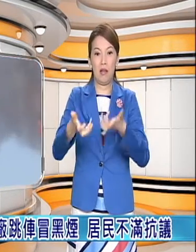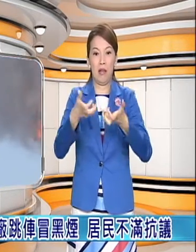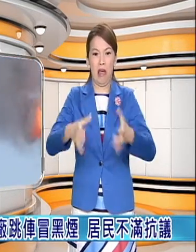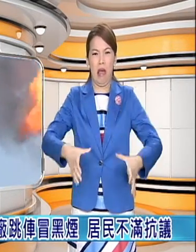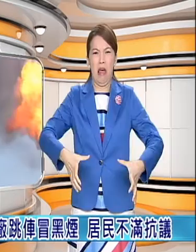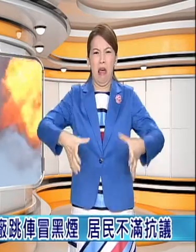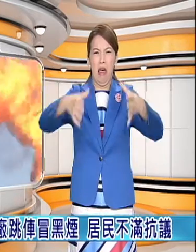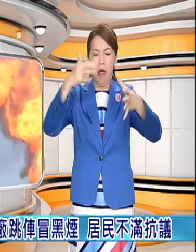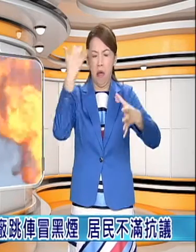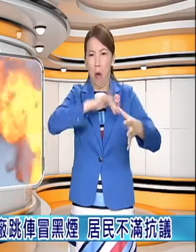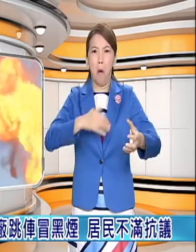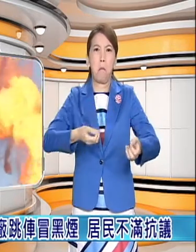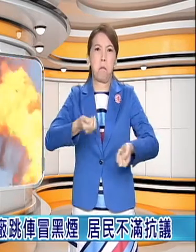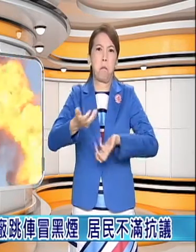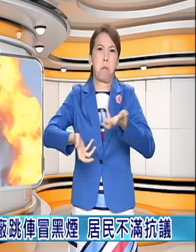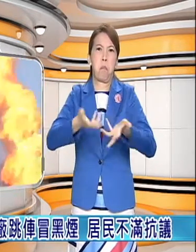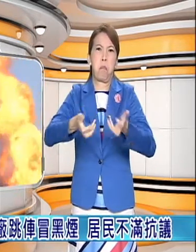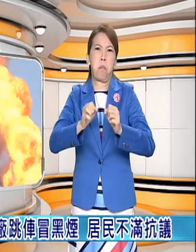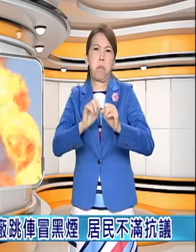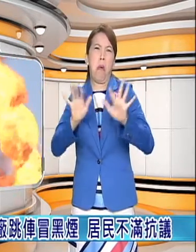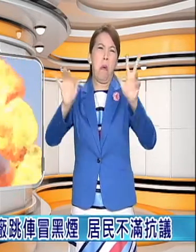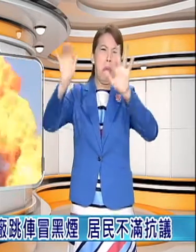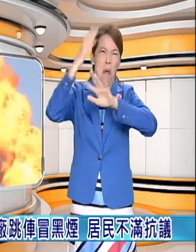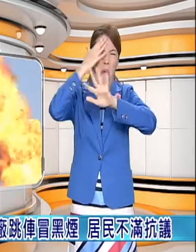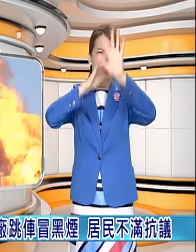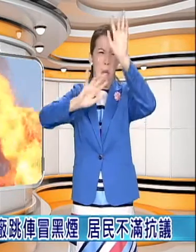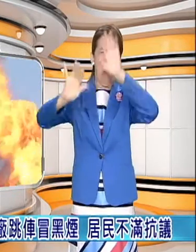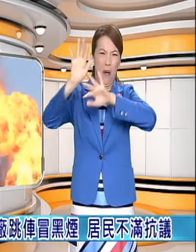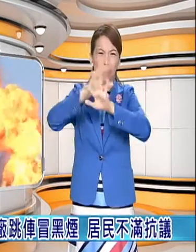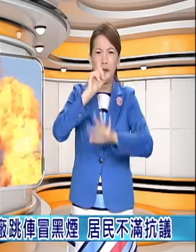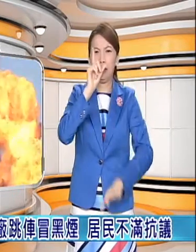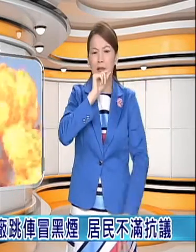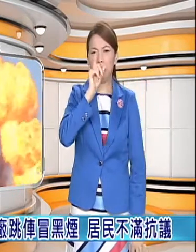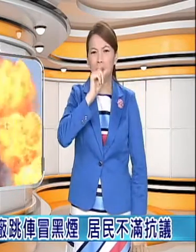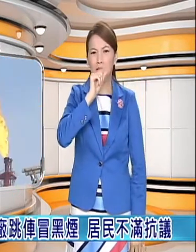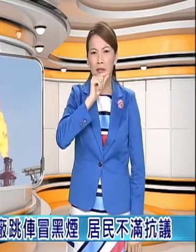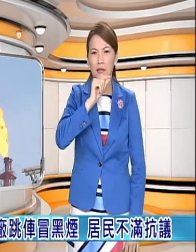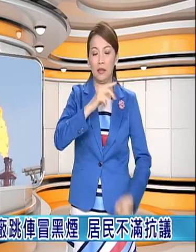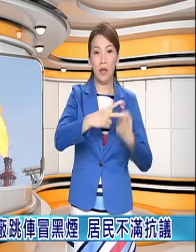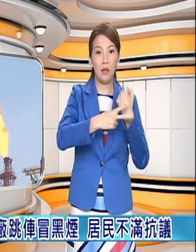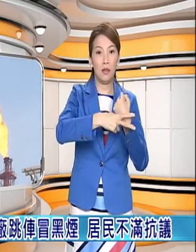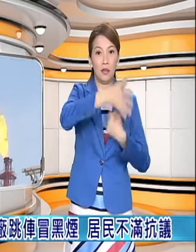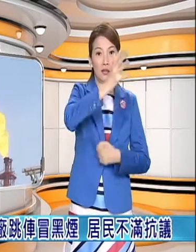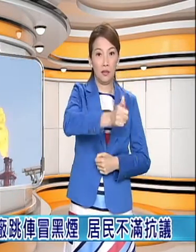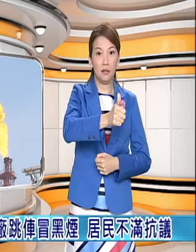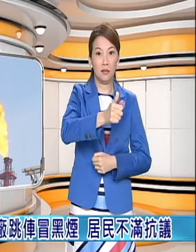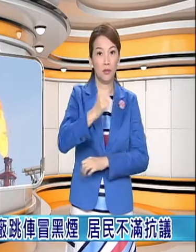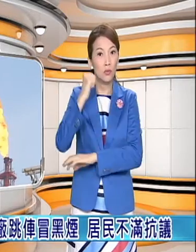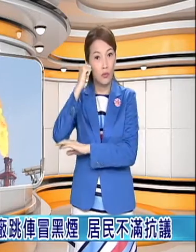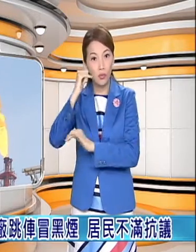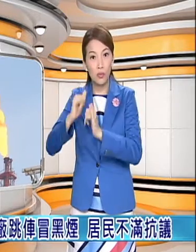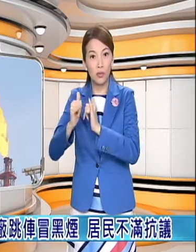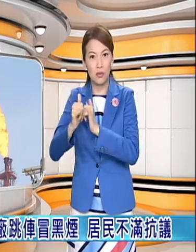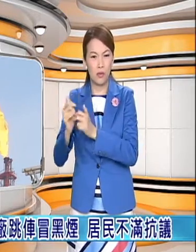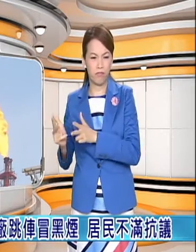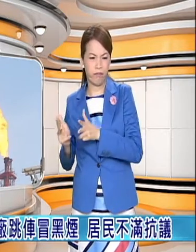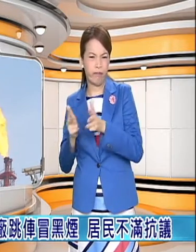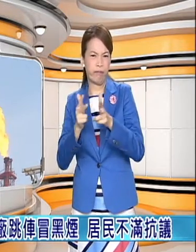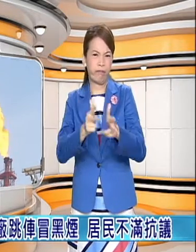烟，里长跟居民都赶到了工厂门口来表达不满。